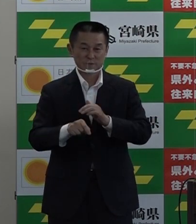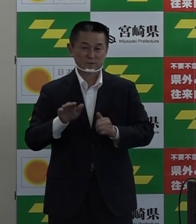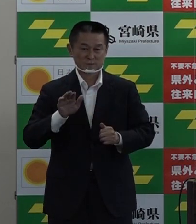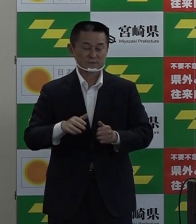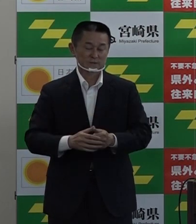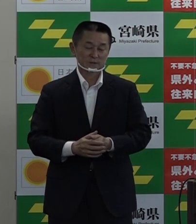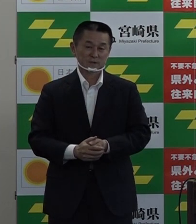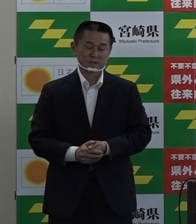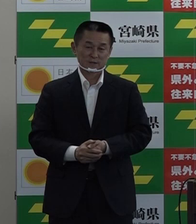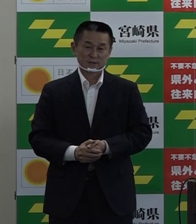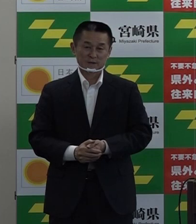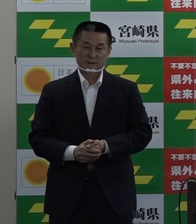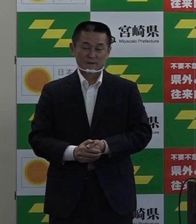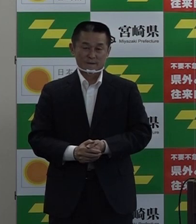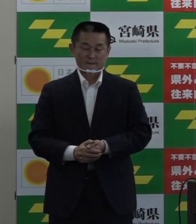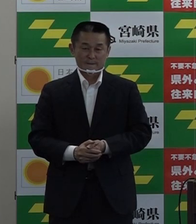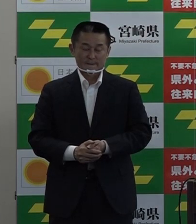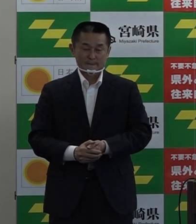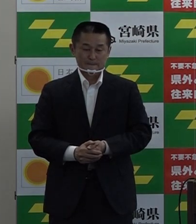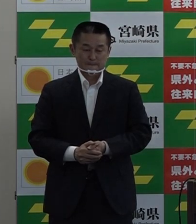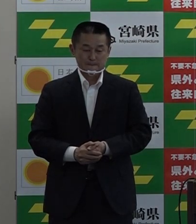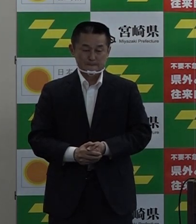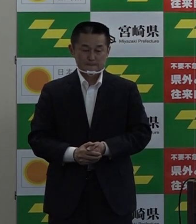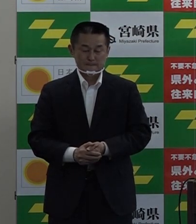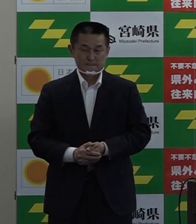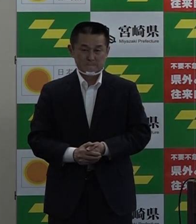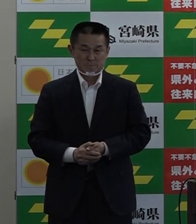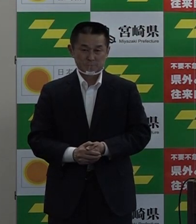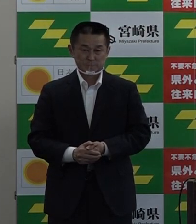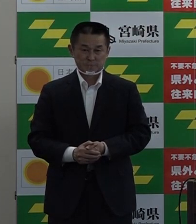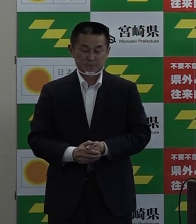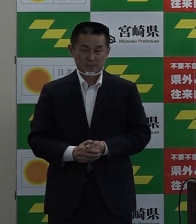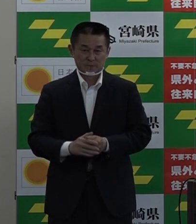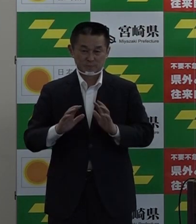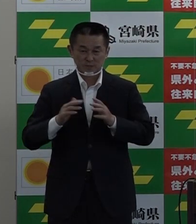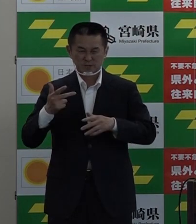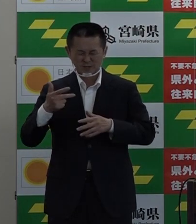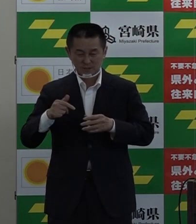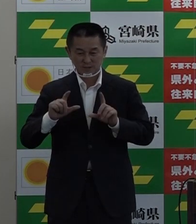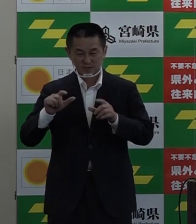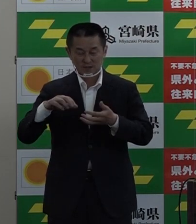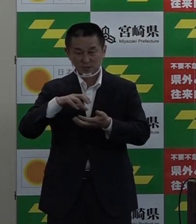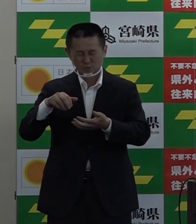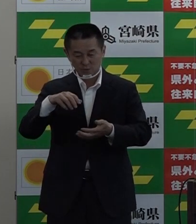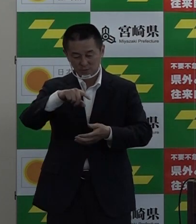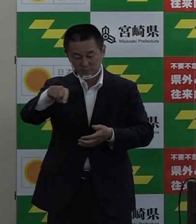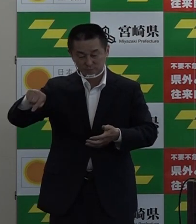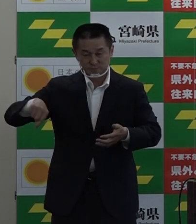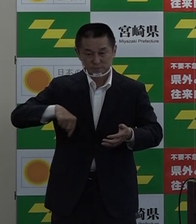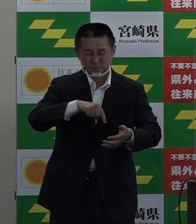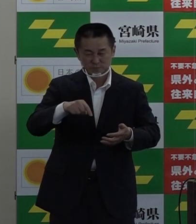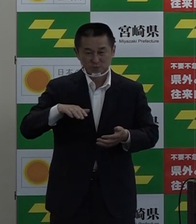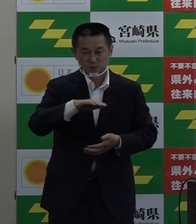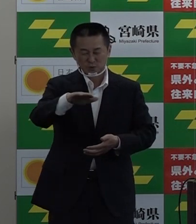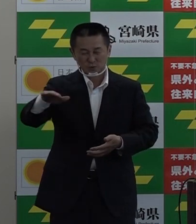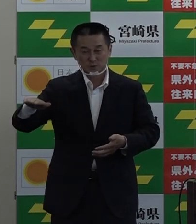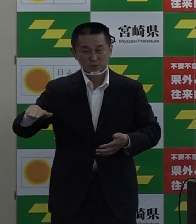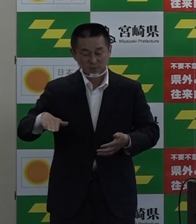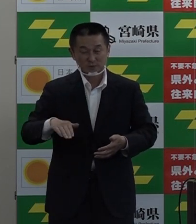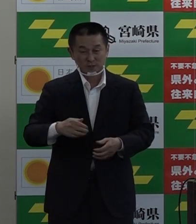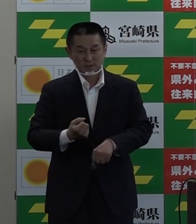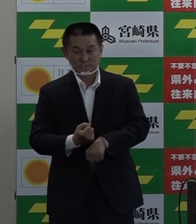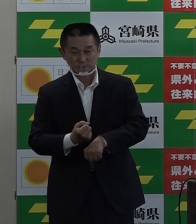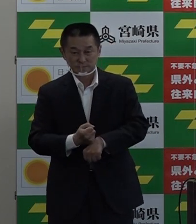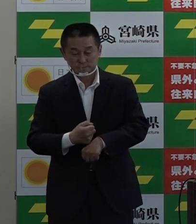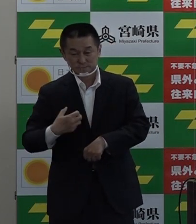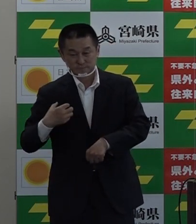ます。はい、宮崎東諸方県域の皆様には大変またご不